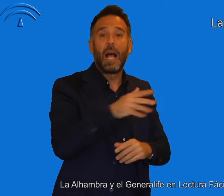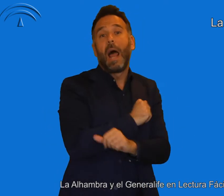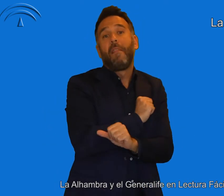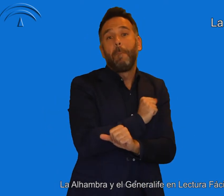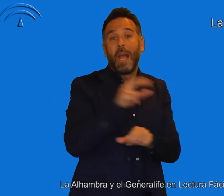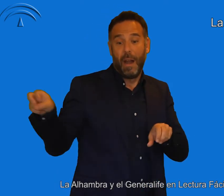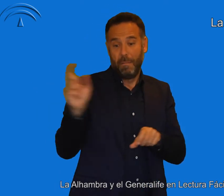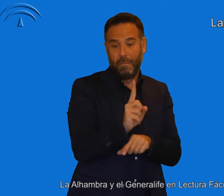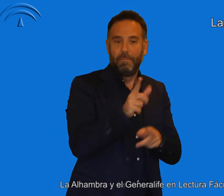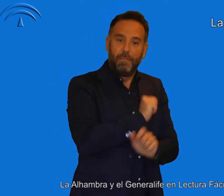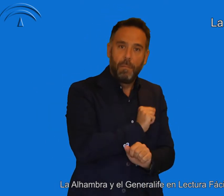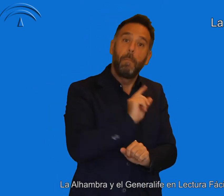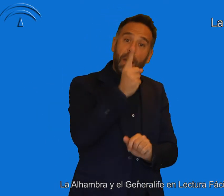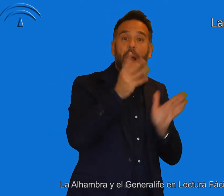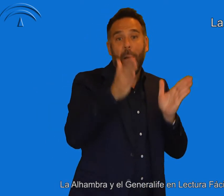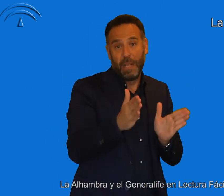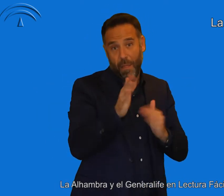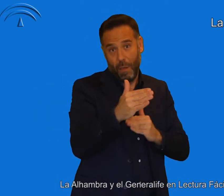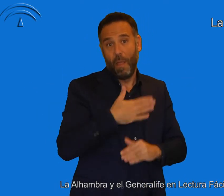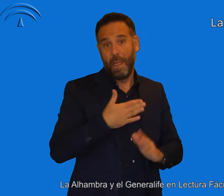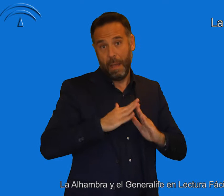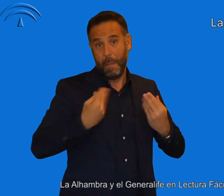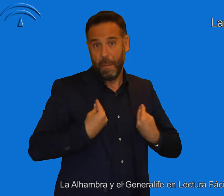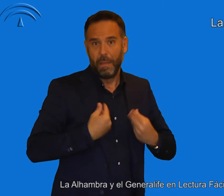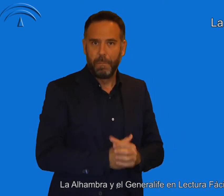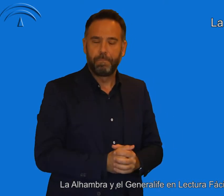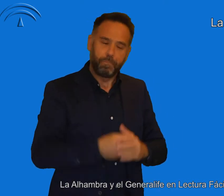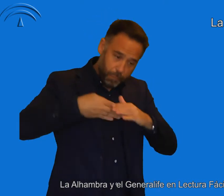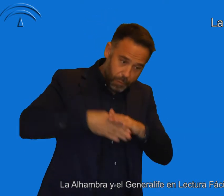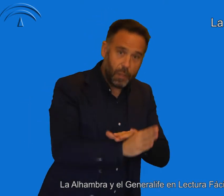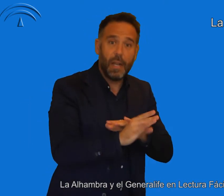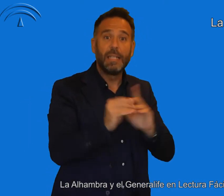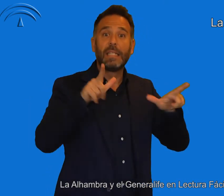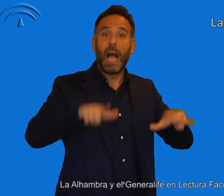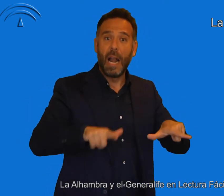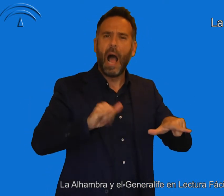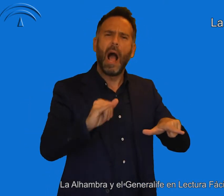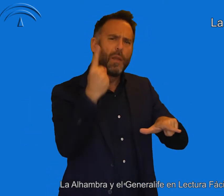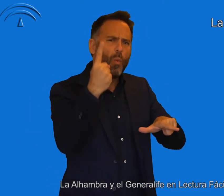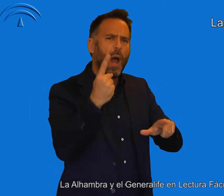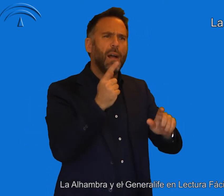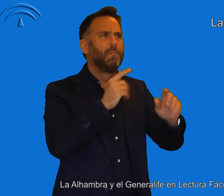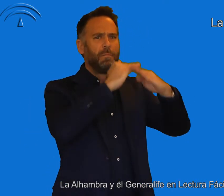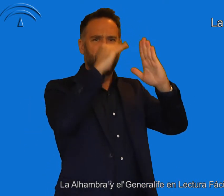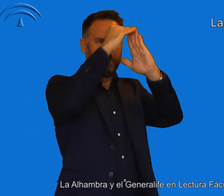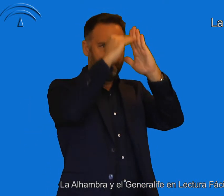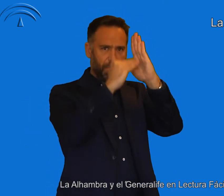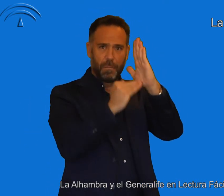de espera del Salón del Trono y la primera estancia de la vivienda. A la entrada de la